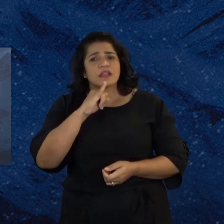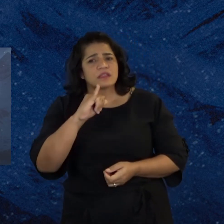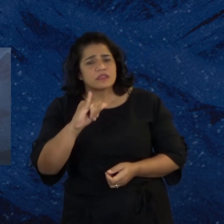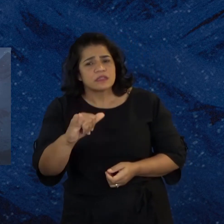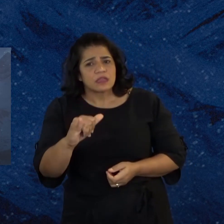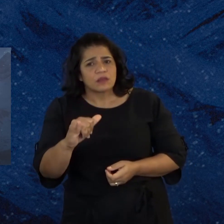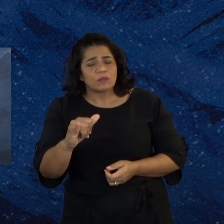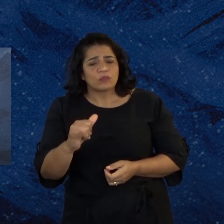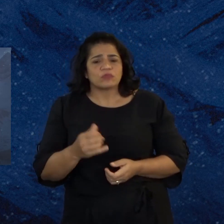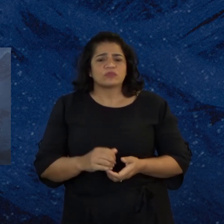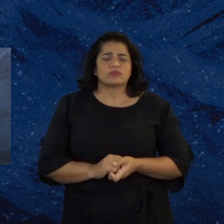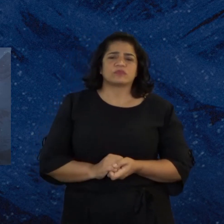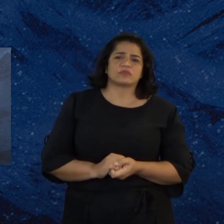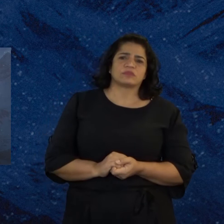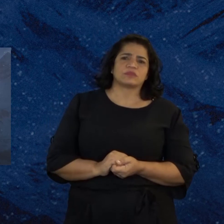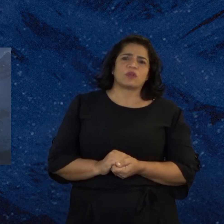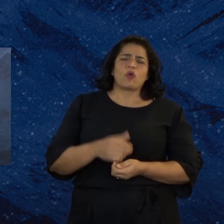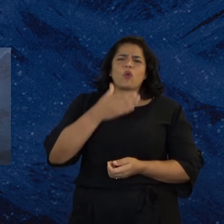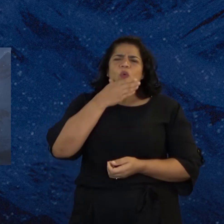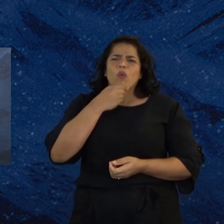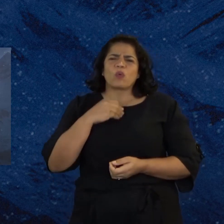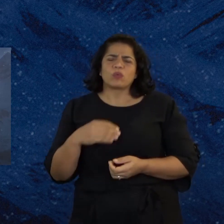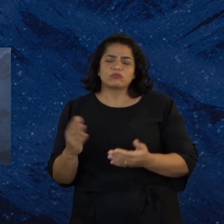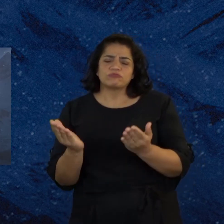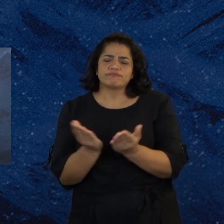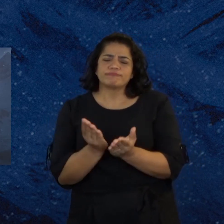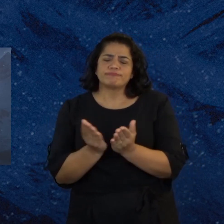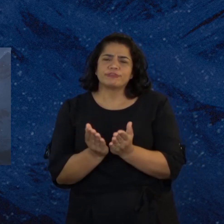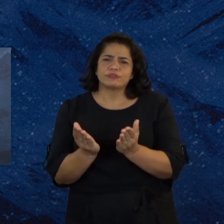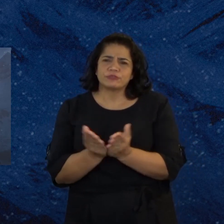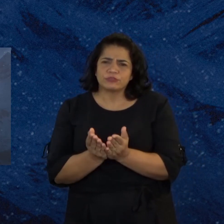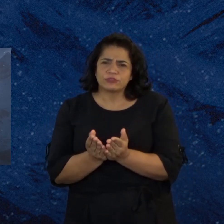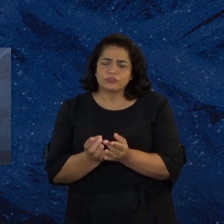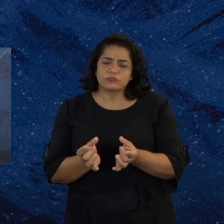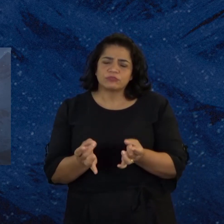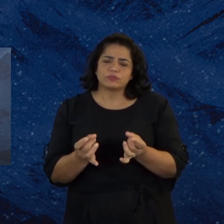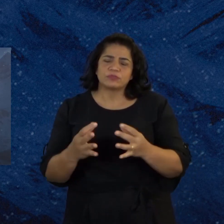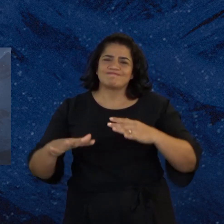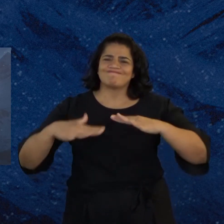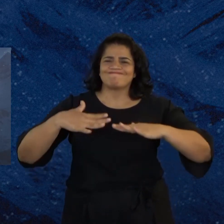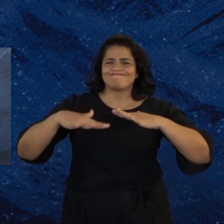colportores dinâmicos, dos nossos missionários que estão no campo,